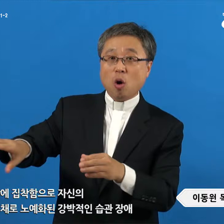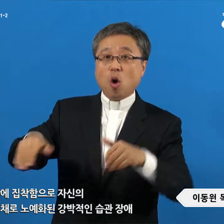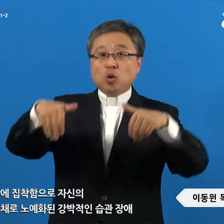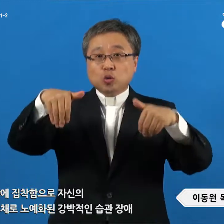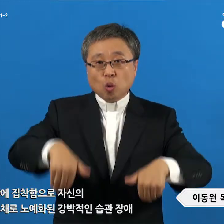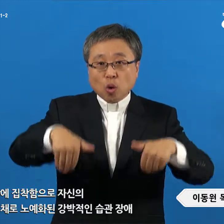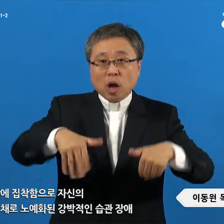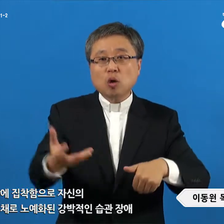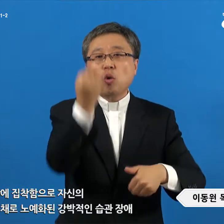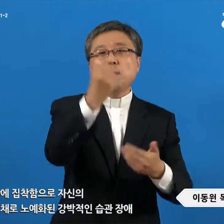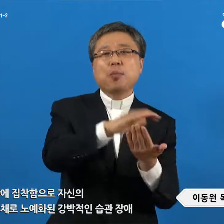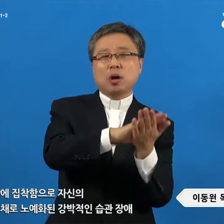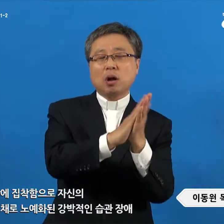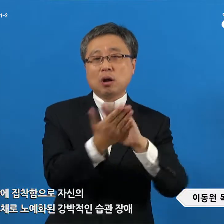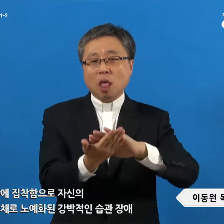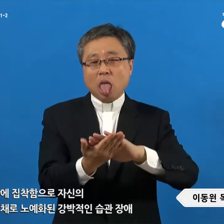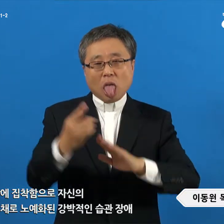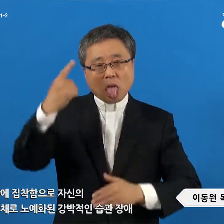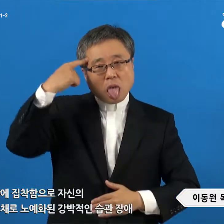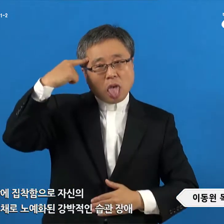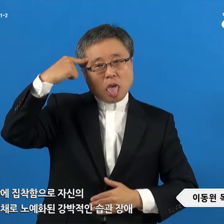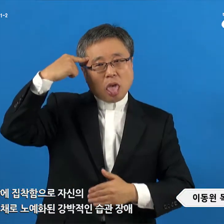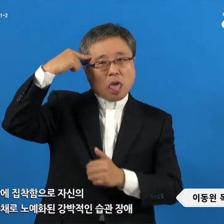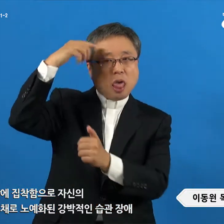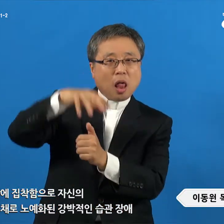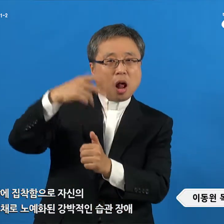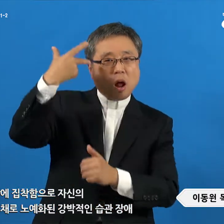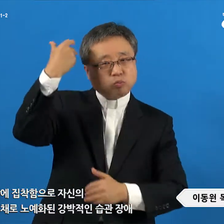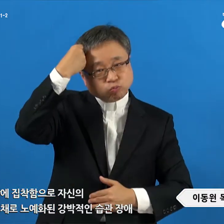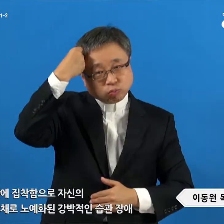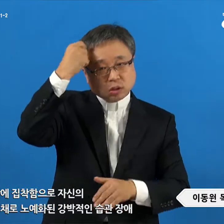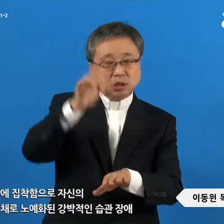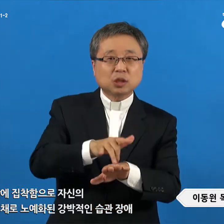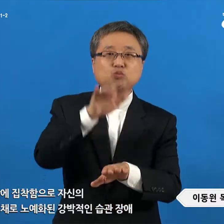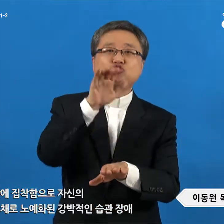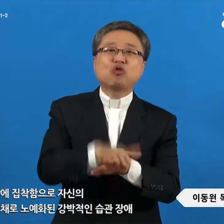노예화된 강박적인 그런 일종의 습관장애, 그것이 바로